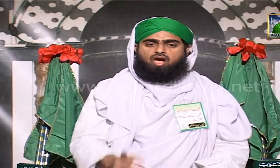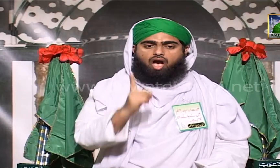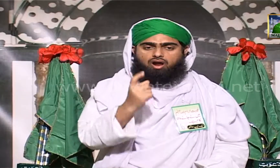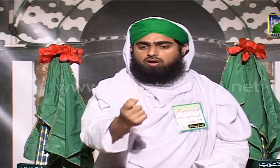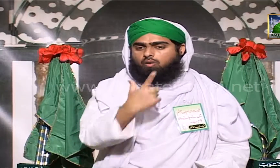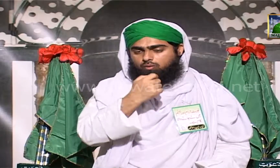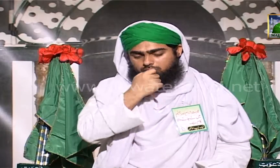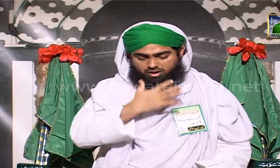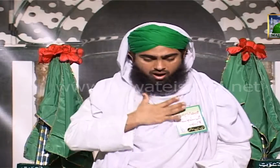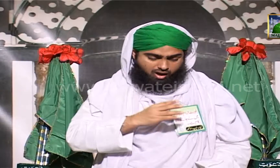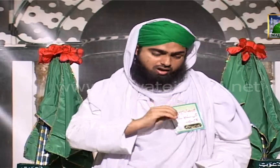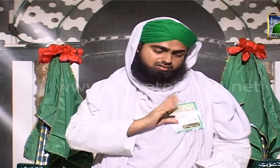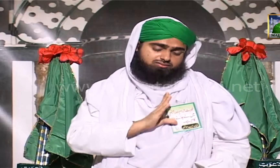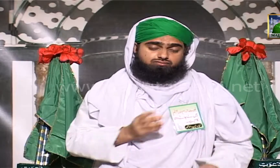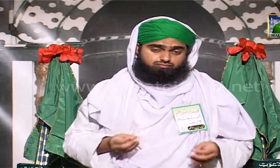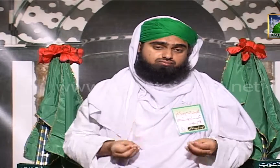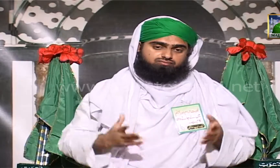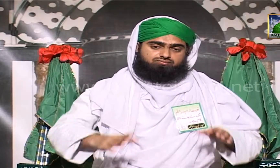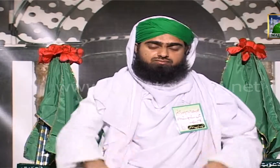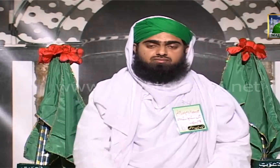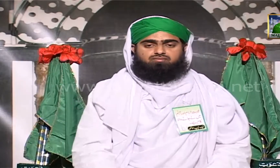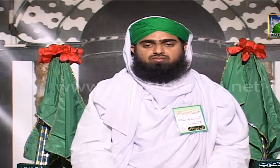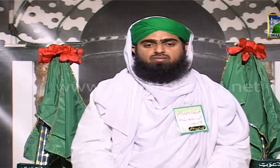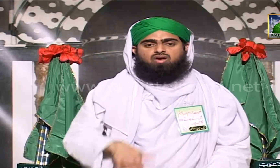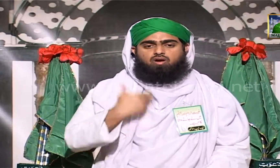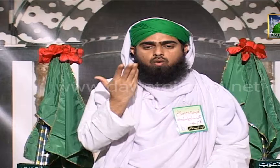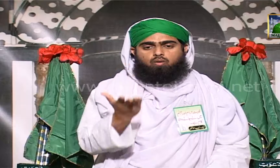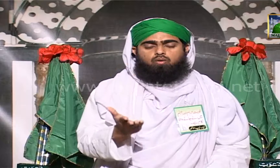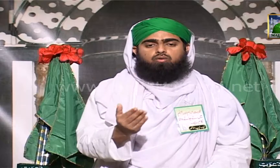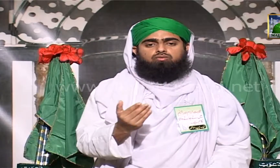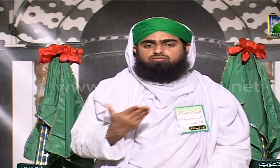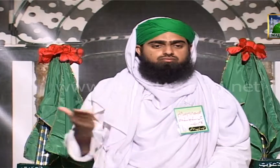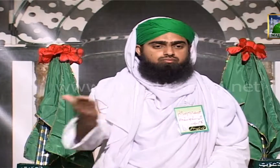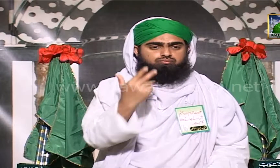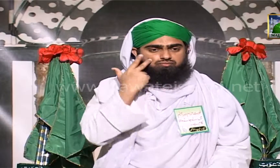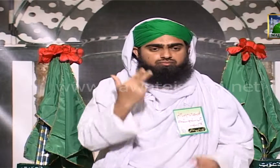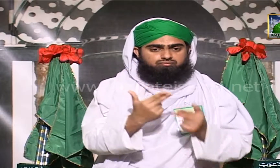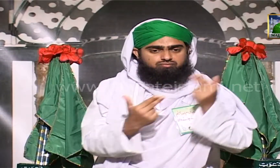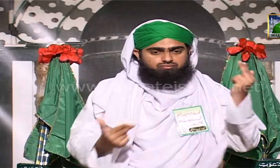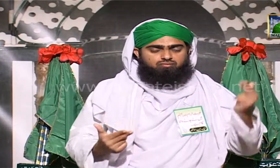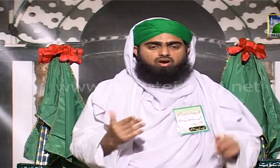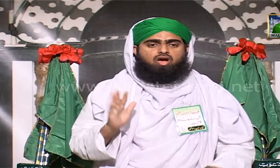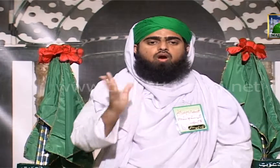جوئی کے لیے برداشت کی. اور آپ نے حدیث پاک تو سنی ہی ہوگی, المجاہد من جاہد